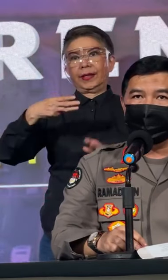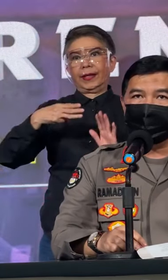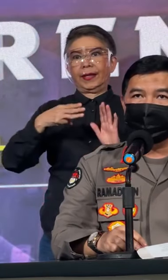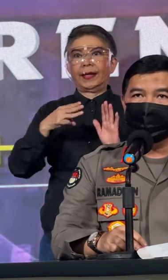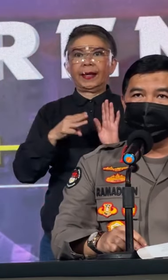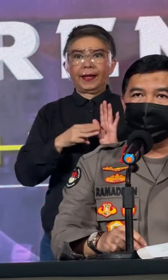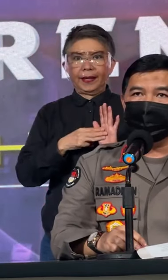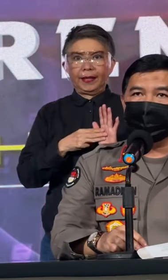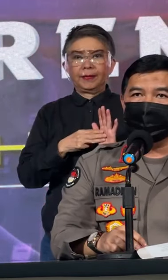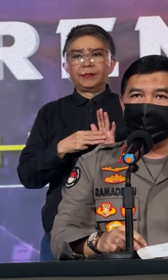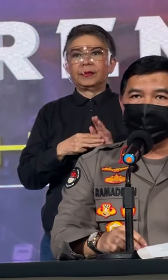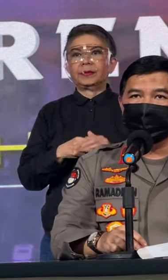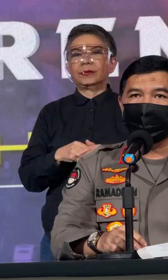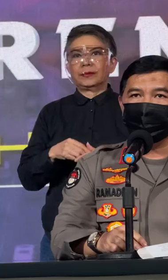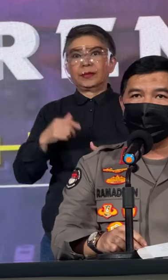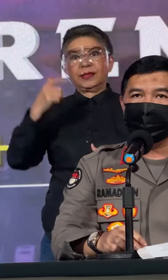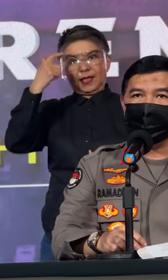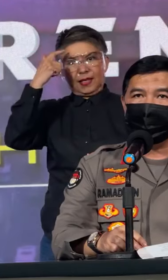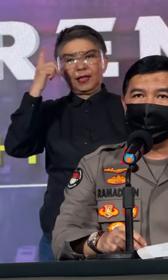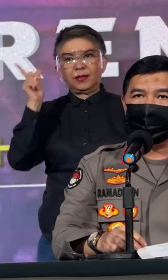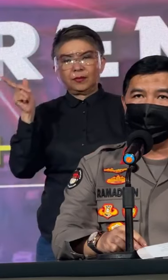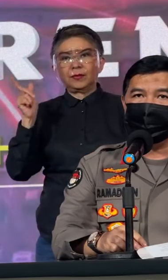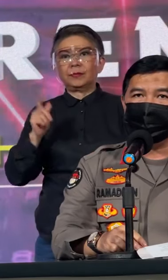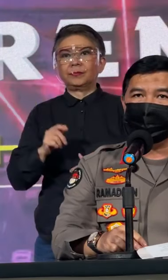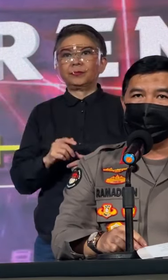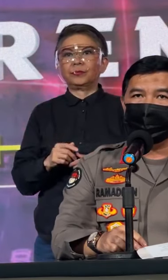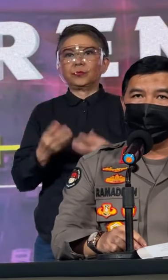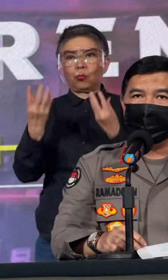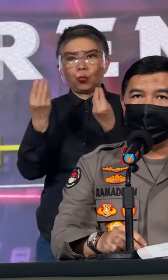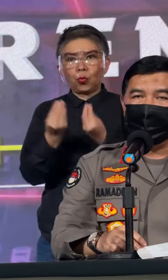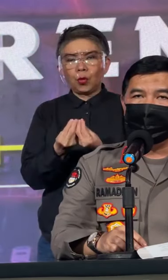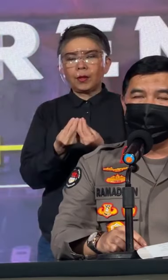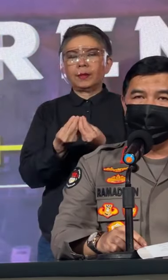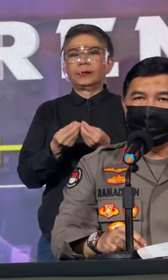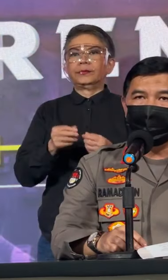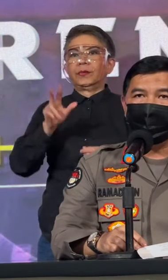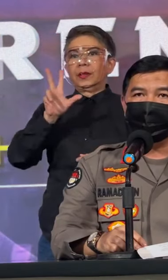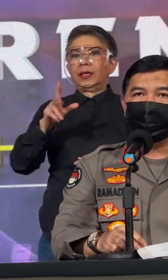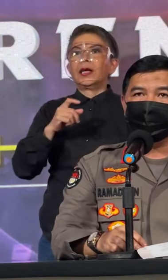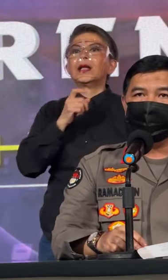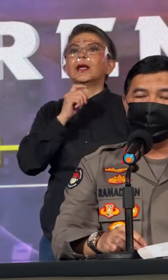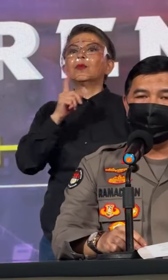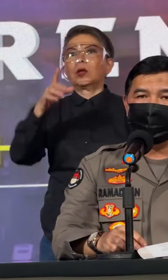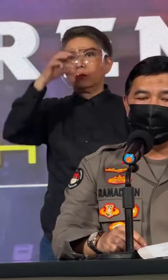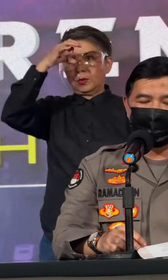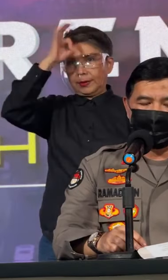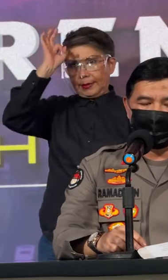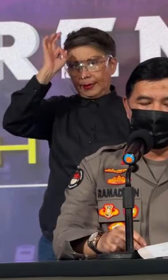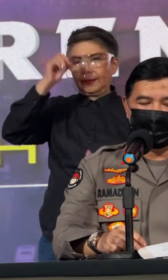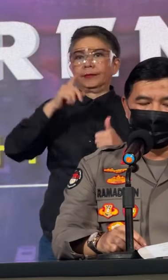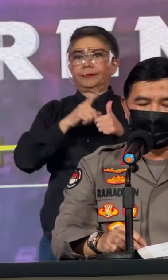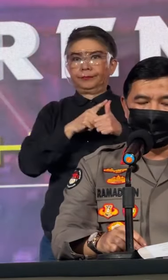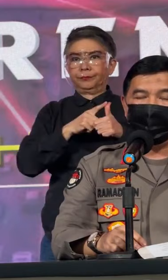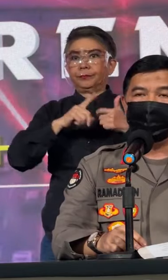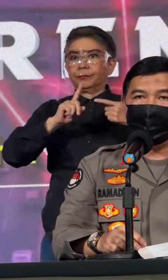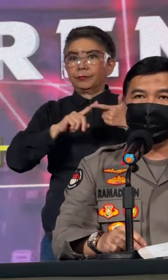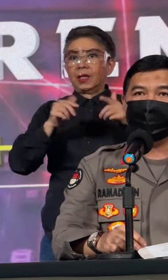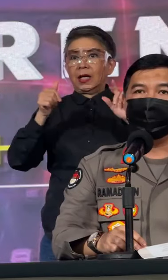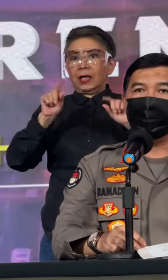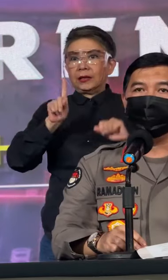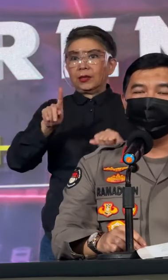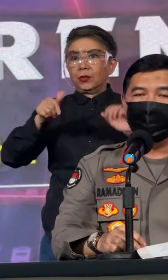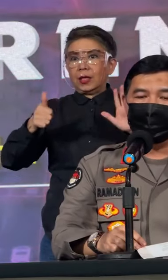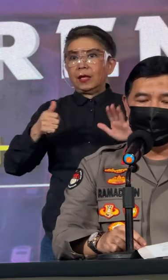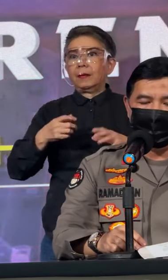dugaan ujaran kebencian yang dilakukan oleh saudara EM, ada 3 laporan polisi,